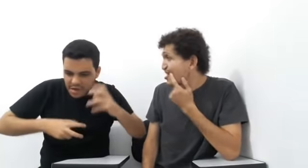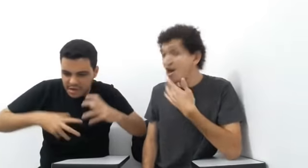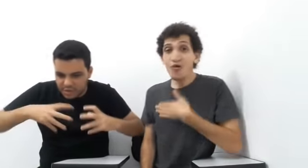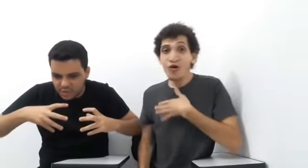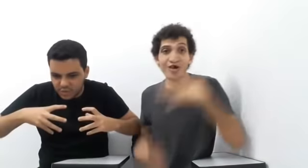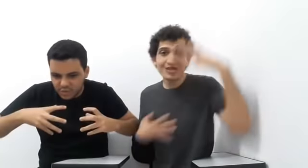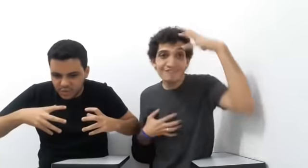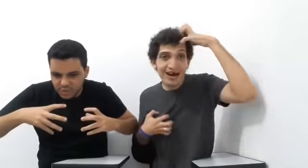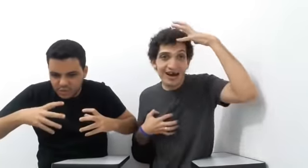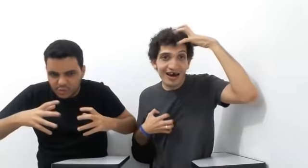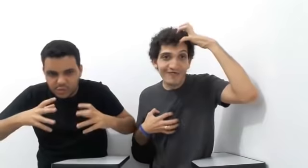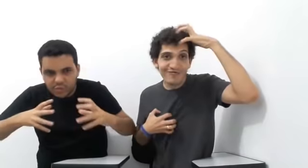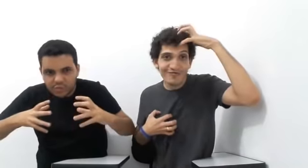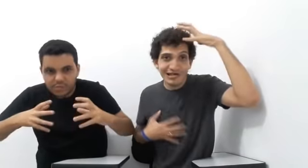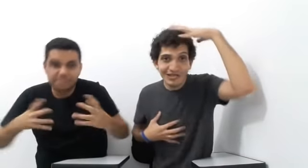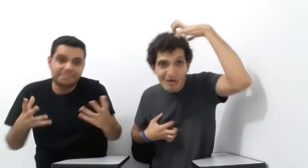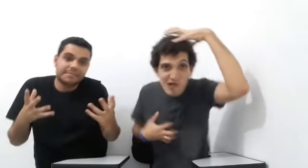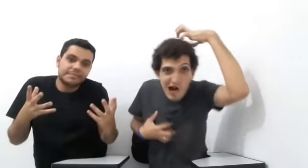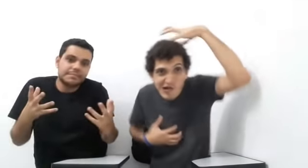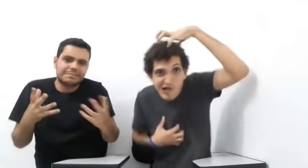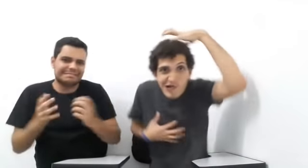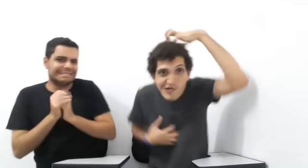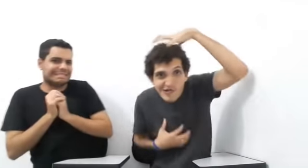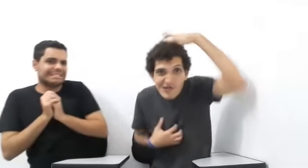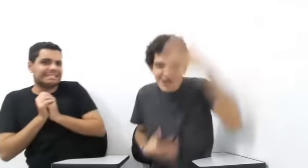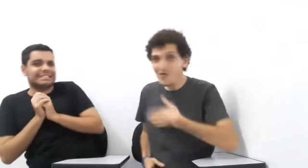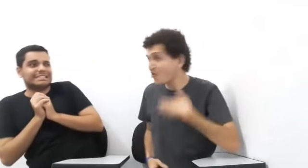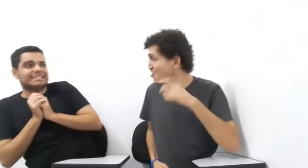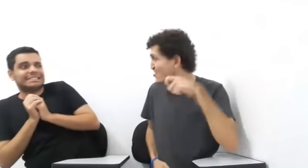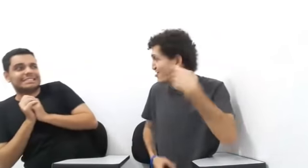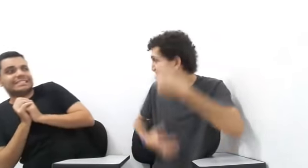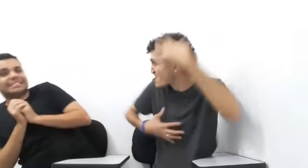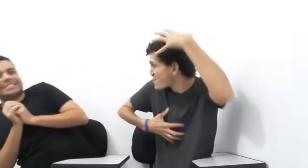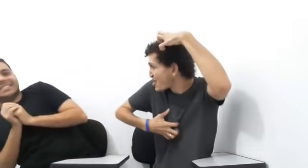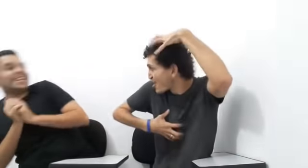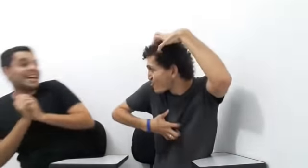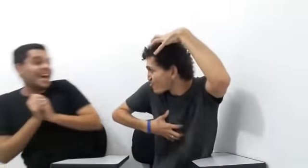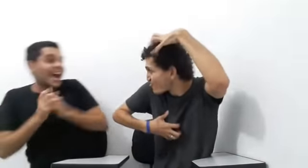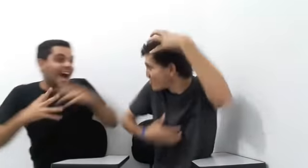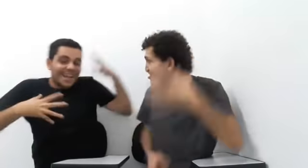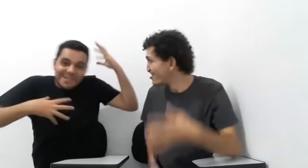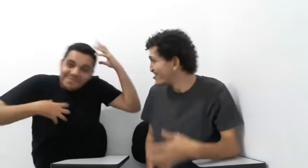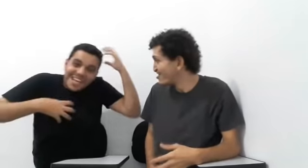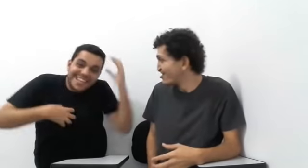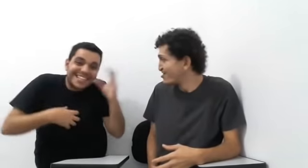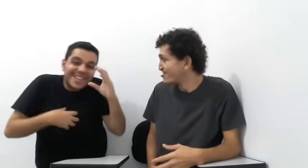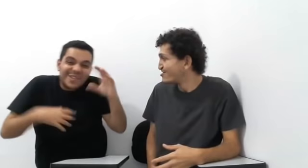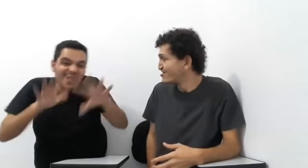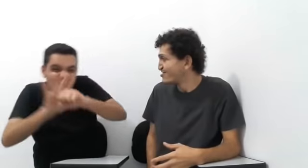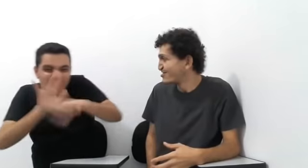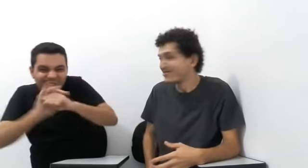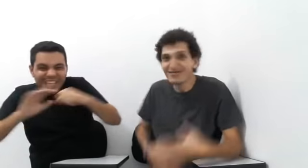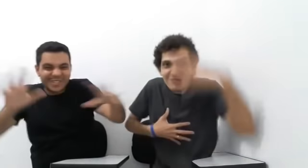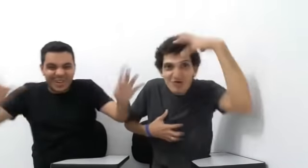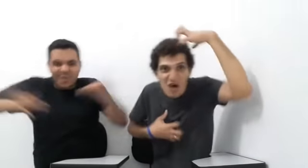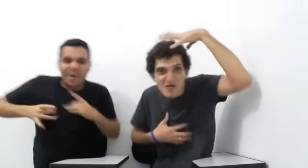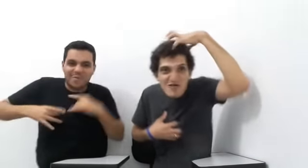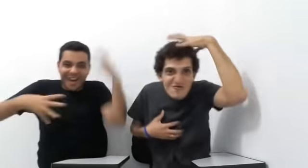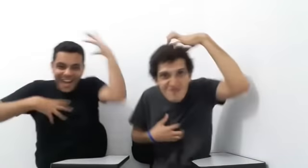Eu gosto de macaco. Não. Eu gosto desse sinal de macaco. É bem icônico, né? Só incorporar